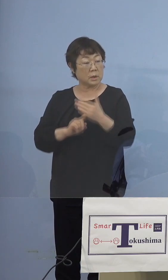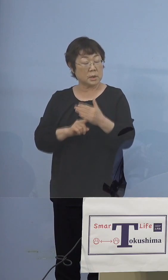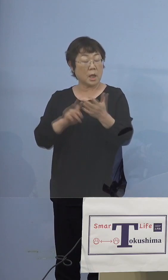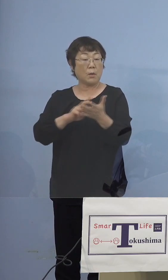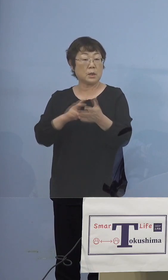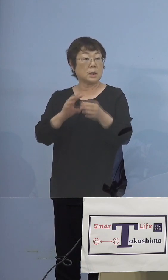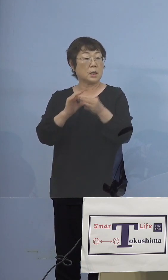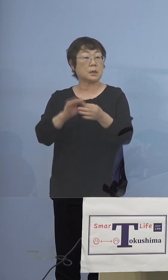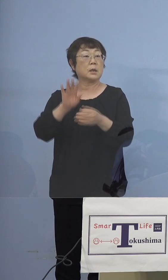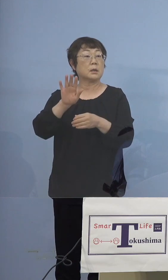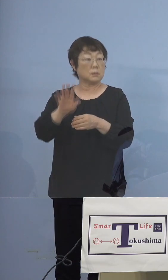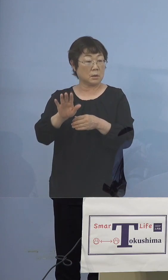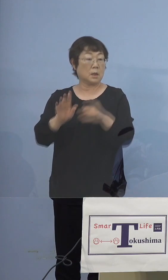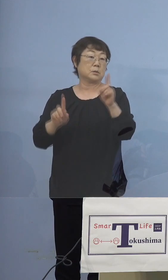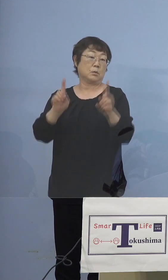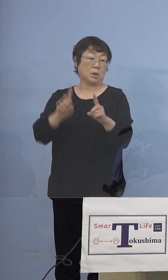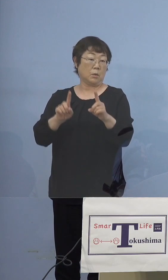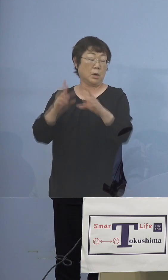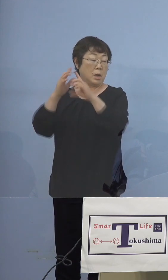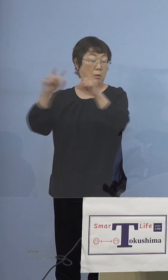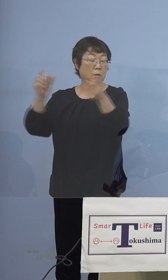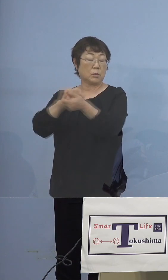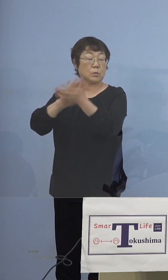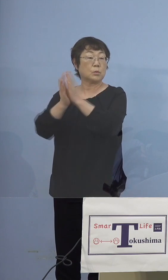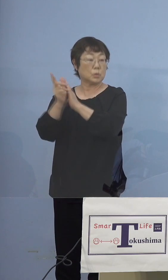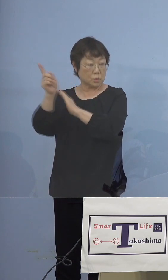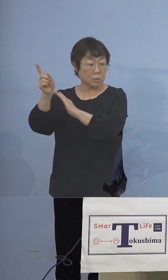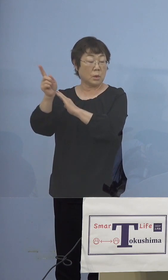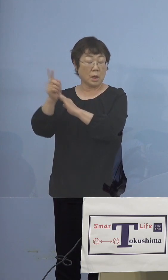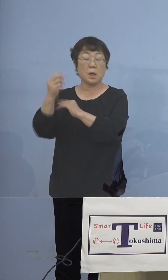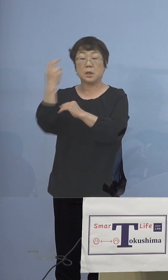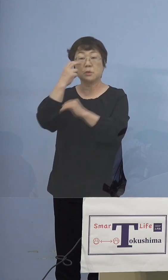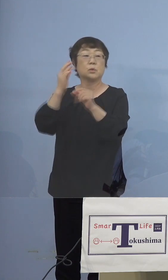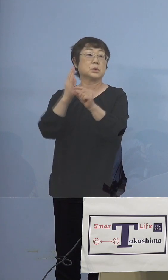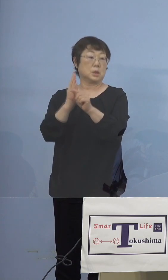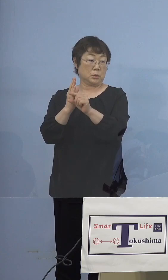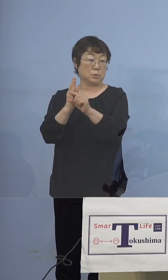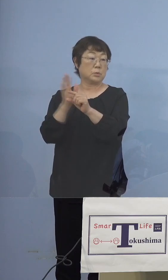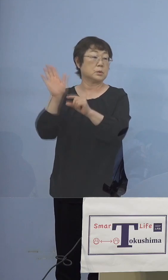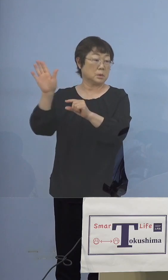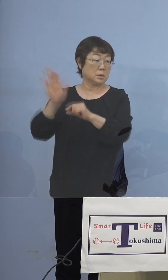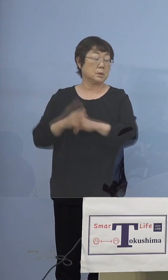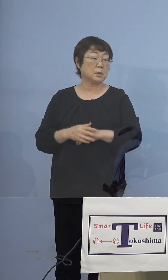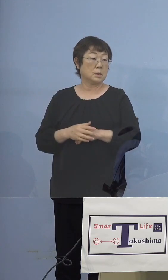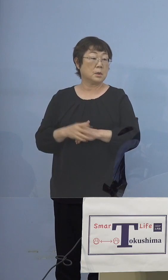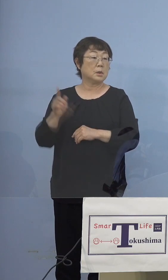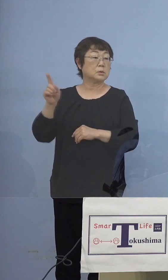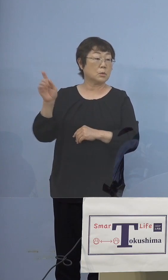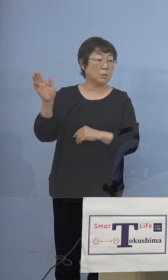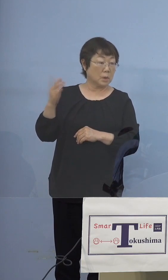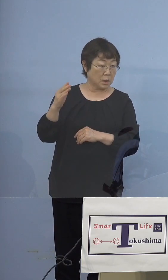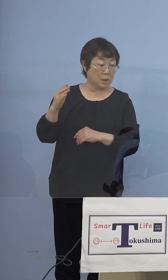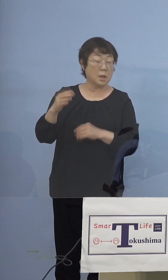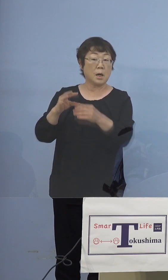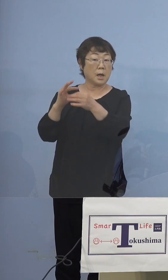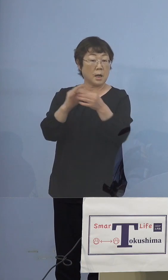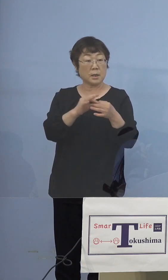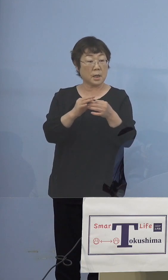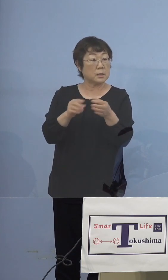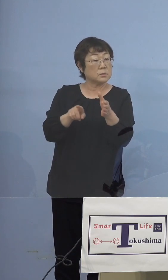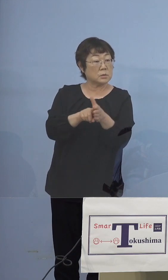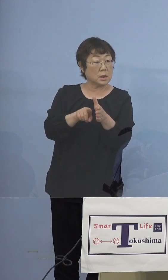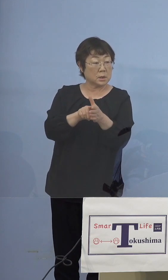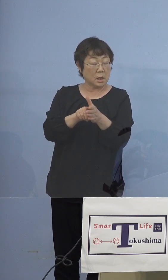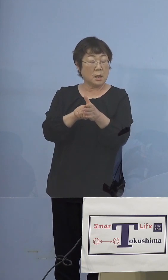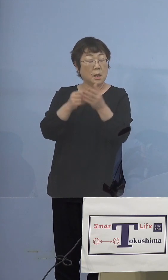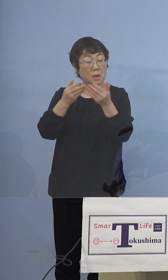について厚生労働省の方で評価されているというふうに聞いておりますけれども、そちらから関連付けられたそうい